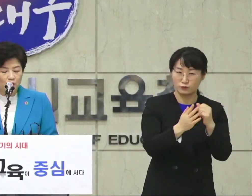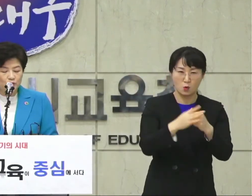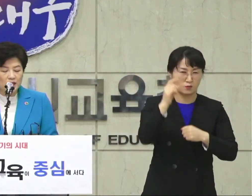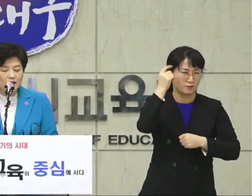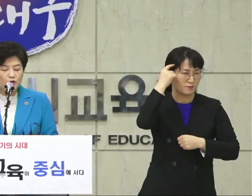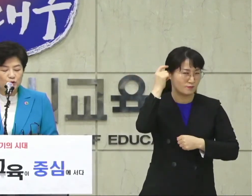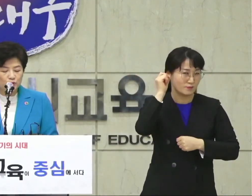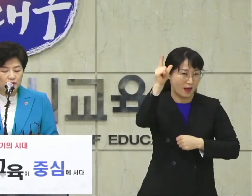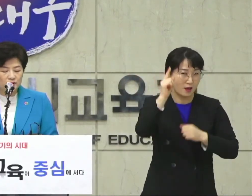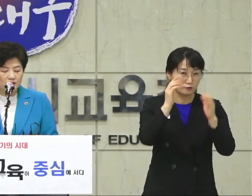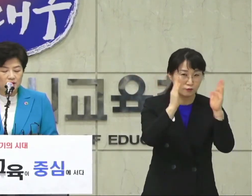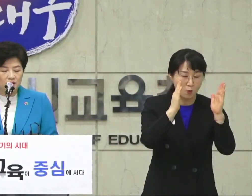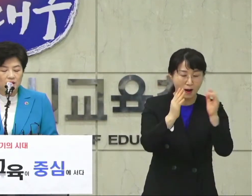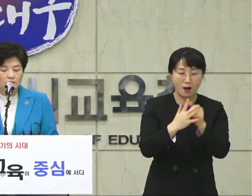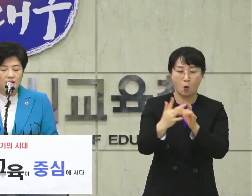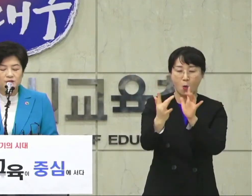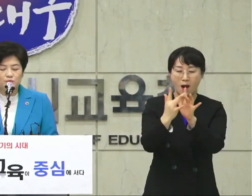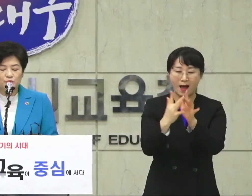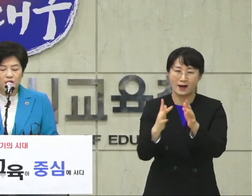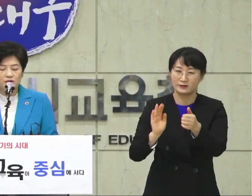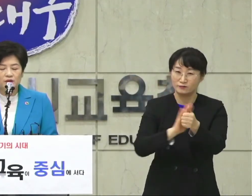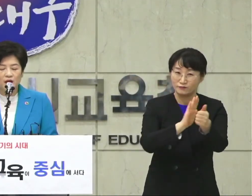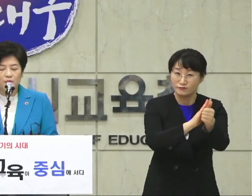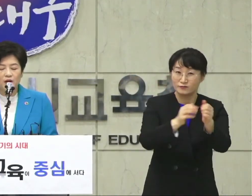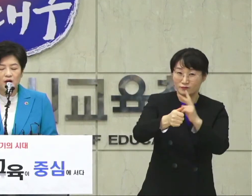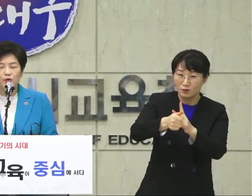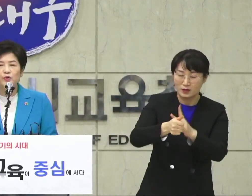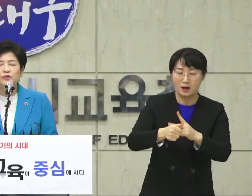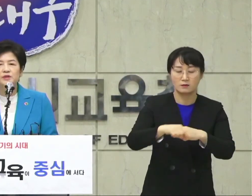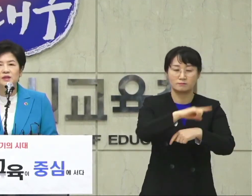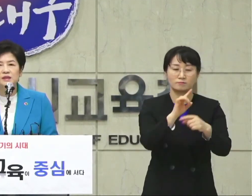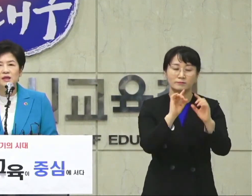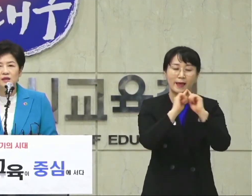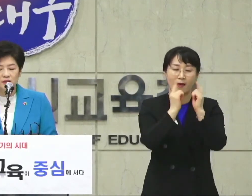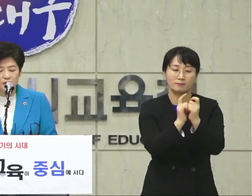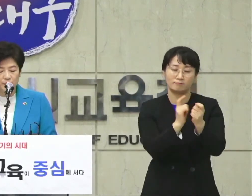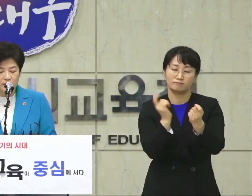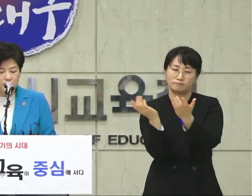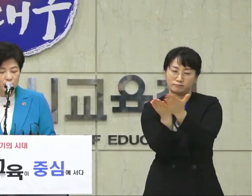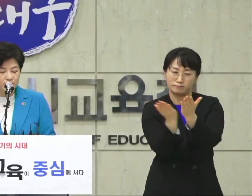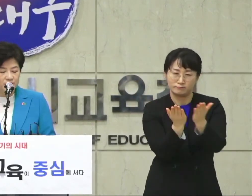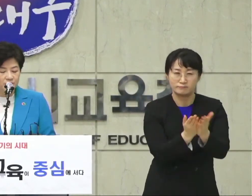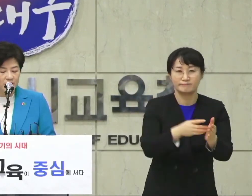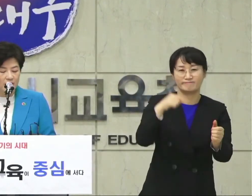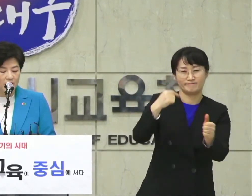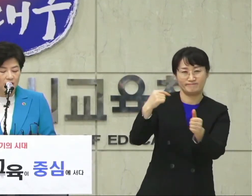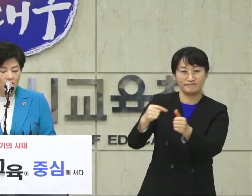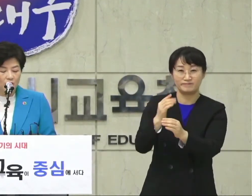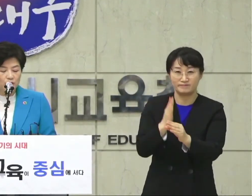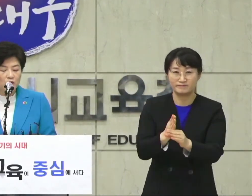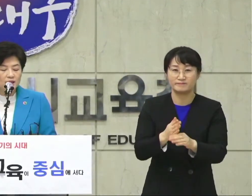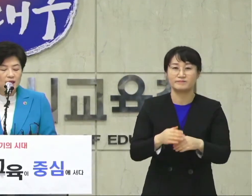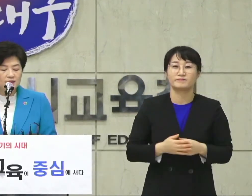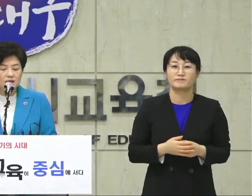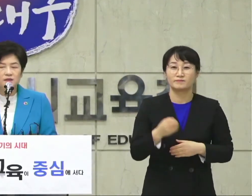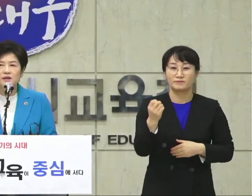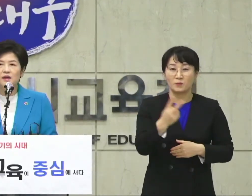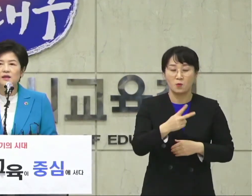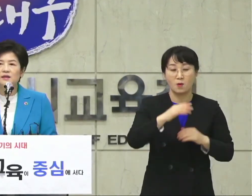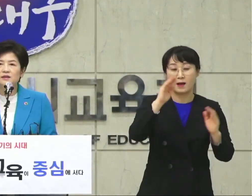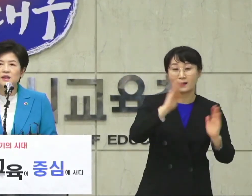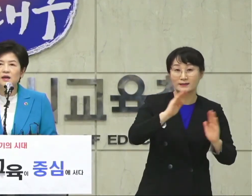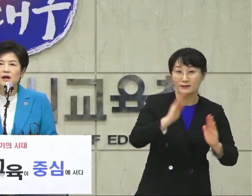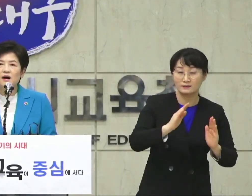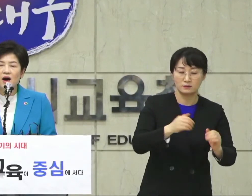학습, 온라인 튜터 등 맞춤형 개별화 교육 정책을 펼치고 있습니다. 또한